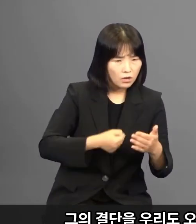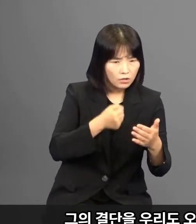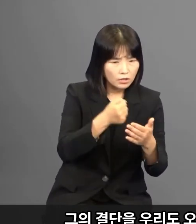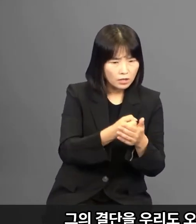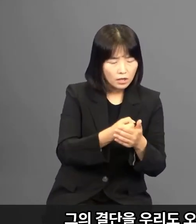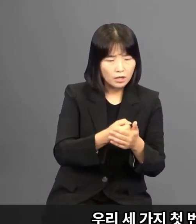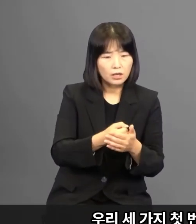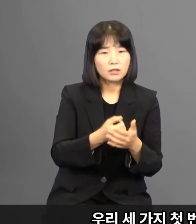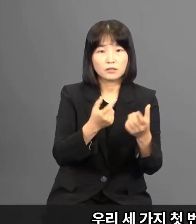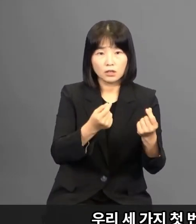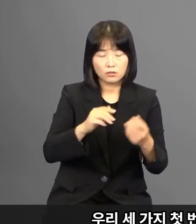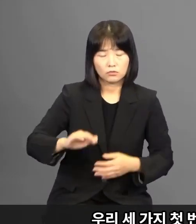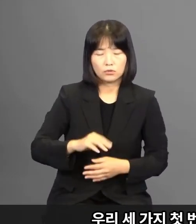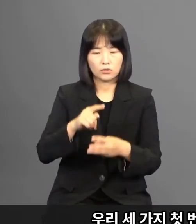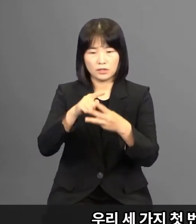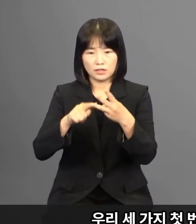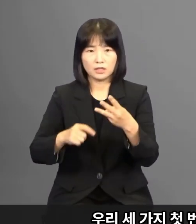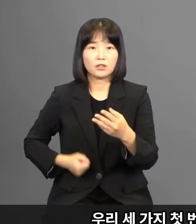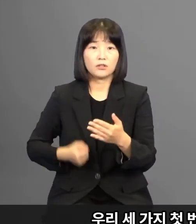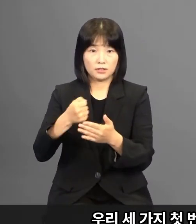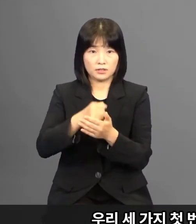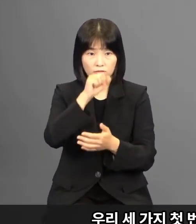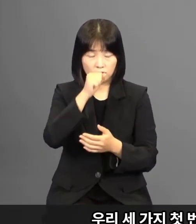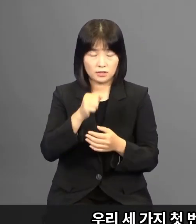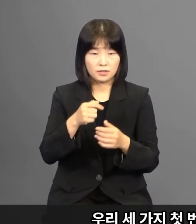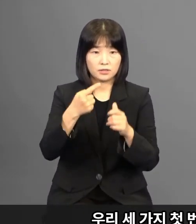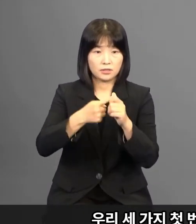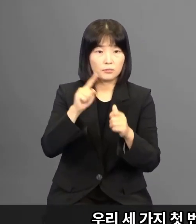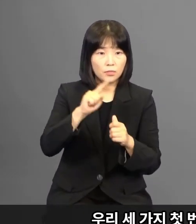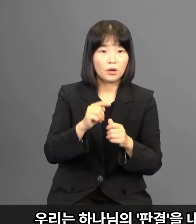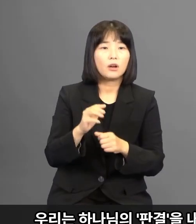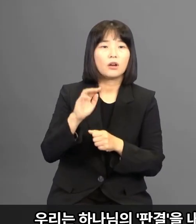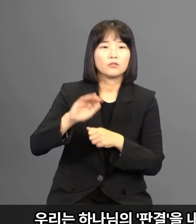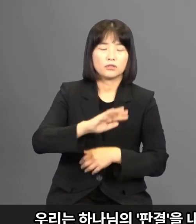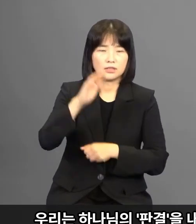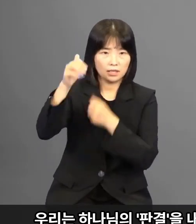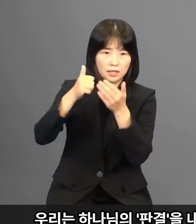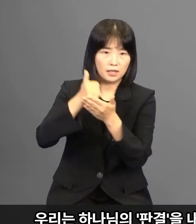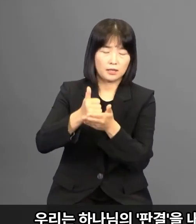했으면 좋겠는데, 우리 세 가지, 첫 번째 우리 함께 읽겠습니다. 시작.